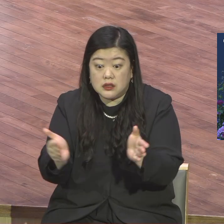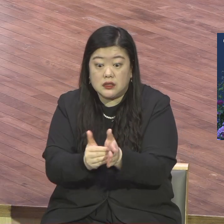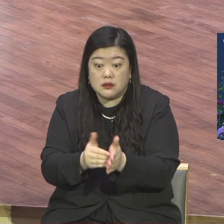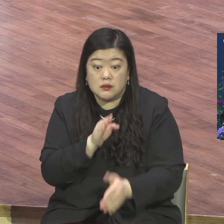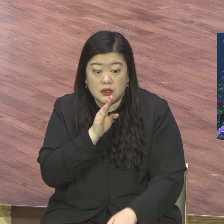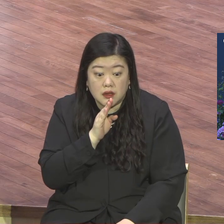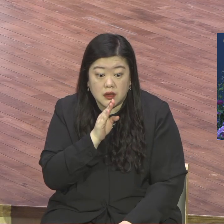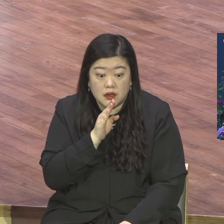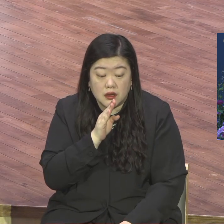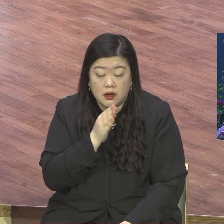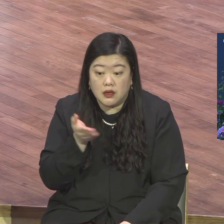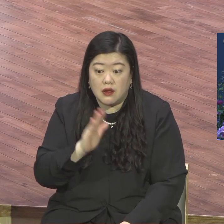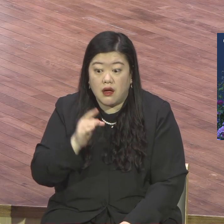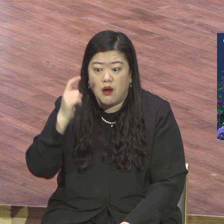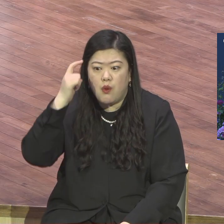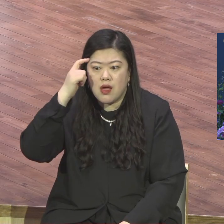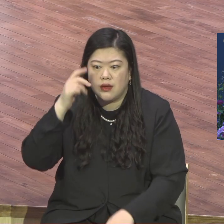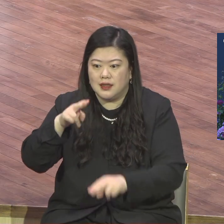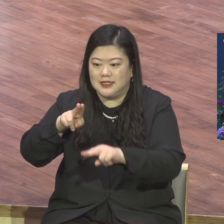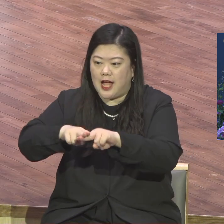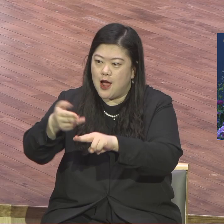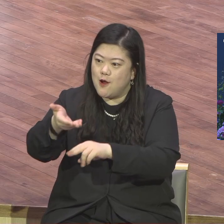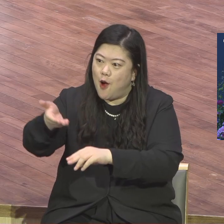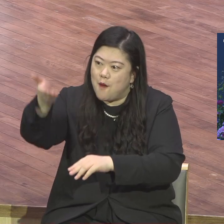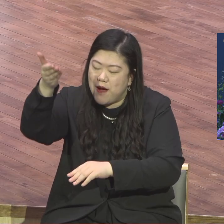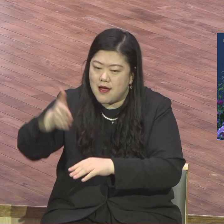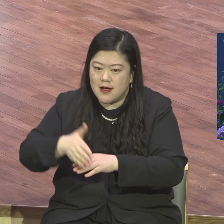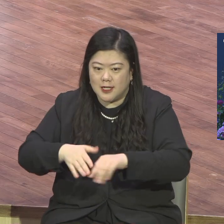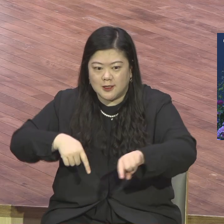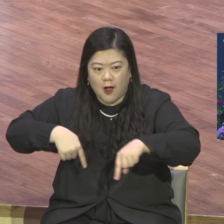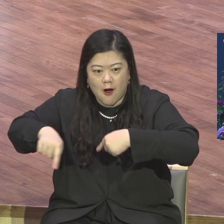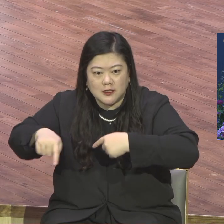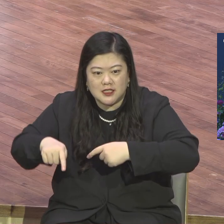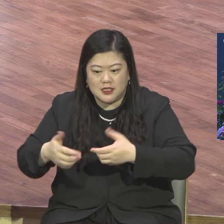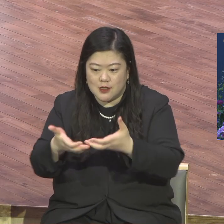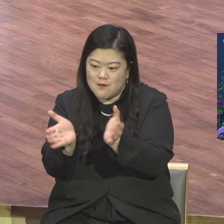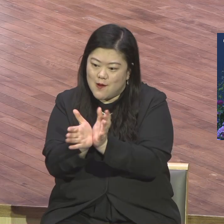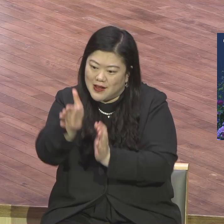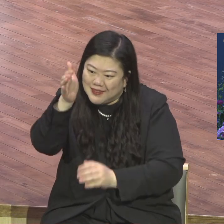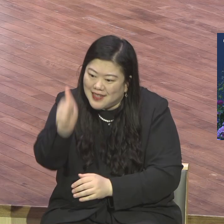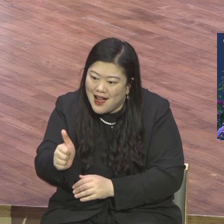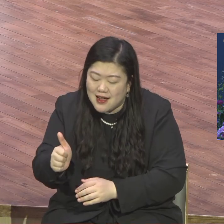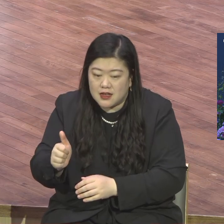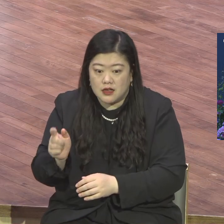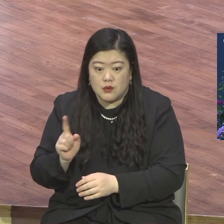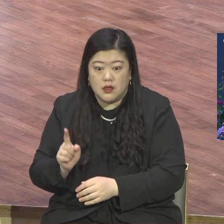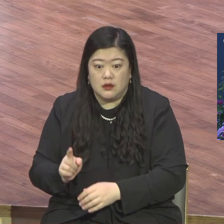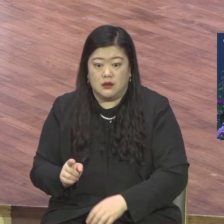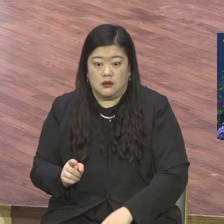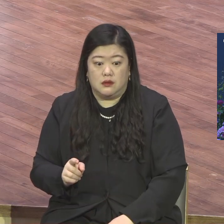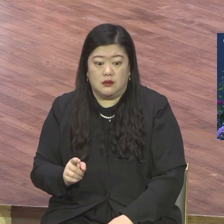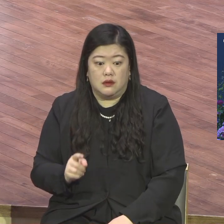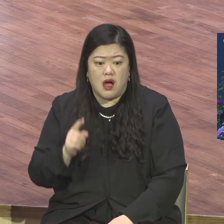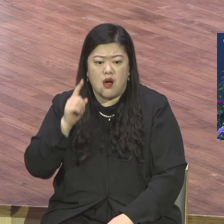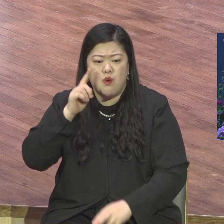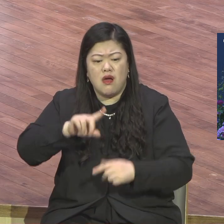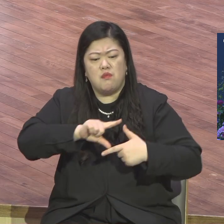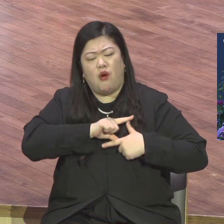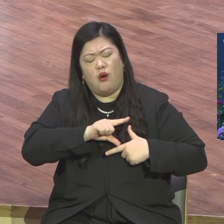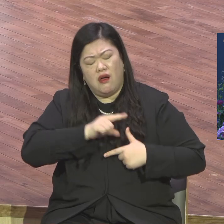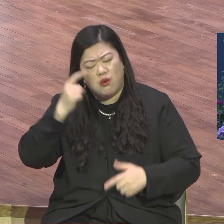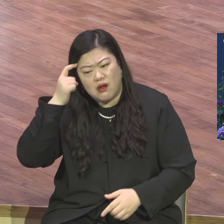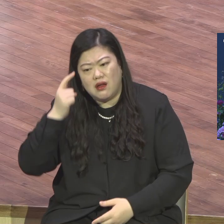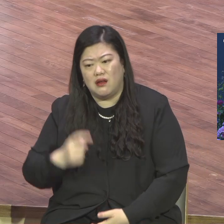좀 직책 따라서 높은 데 올라가면 기분 좋고 뭐 총회장하면 기분 좋고 뭐 어디 뭐 직 뭔가 이 총회 가서 뭐